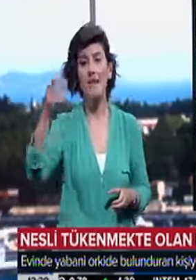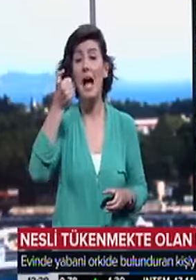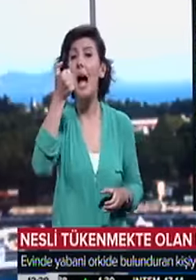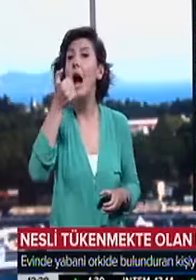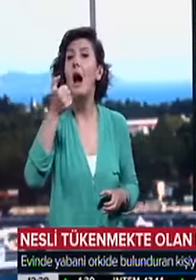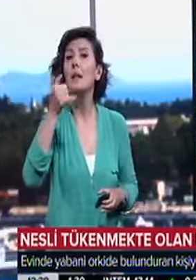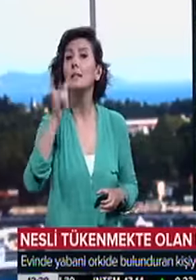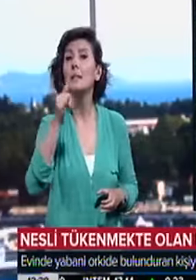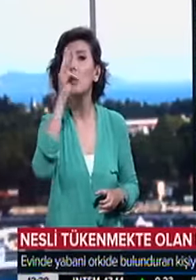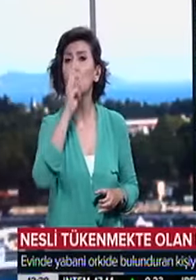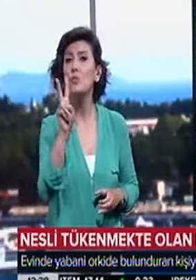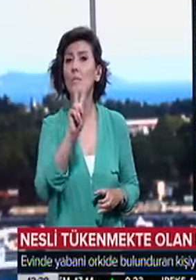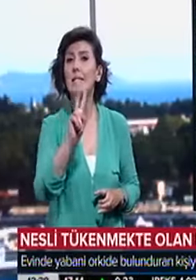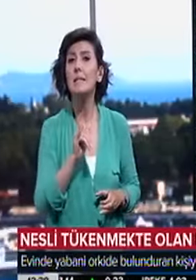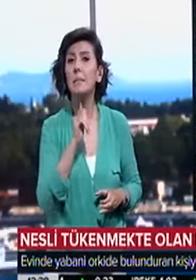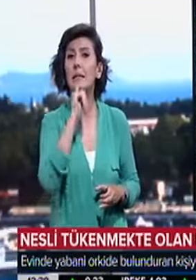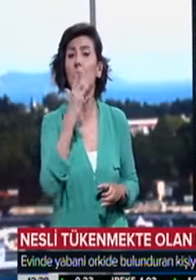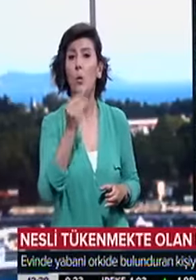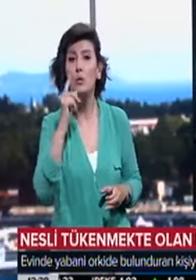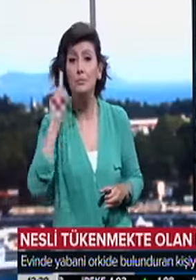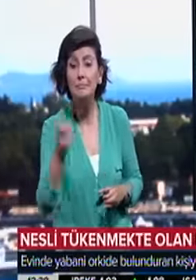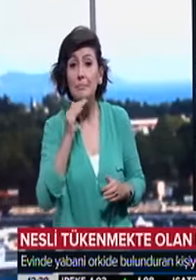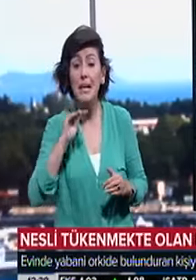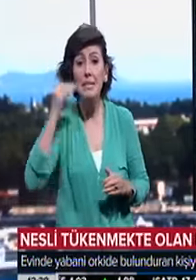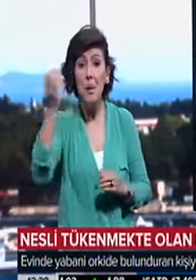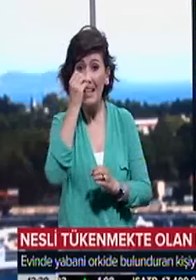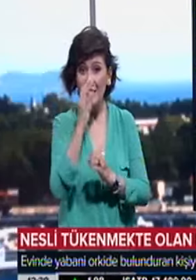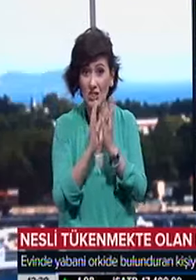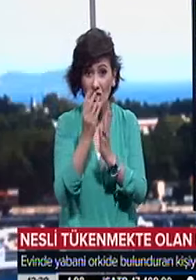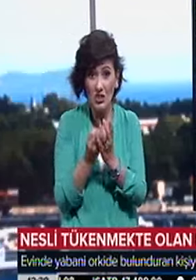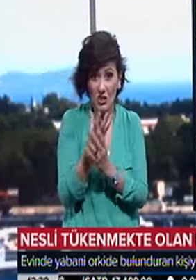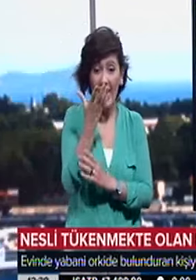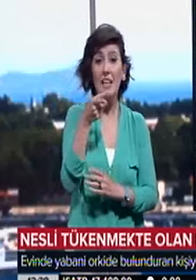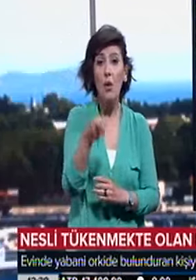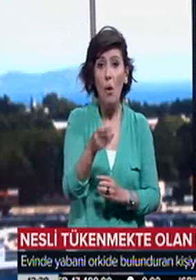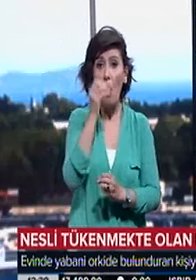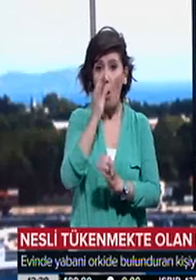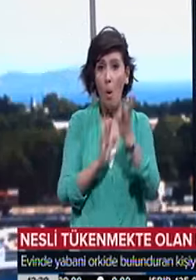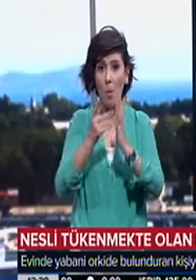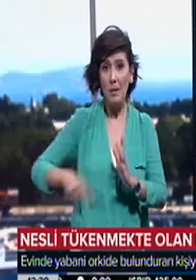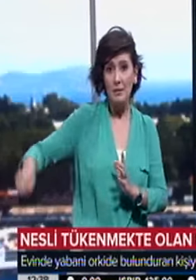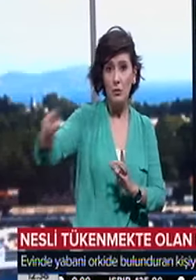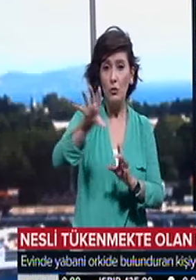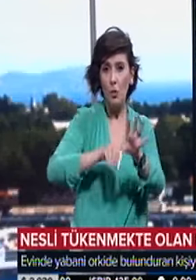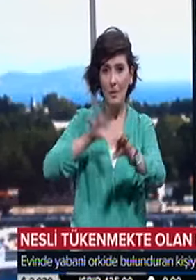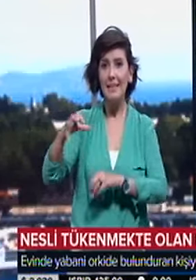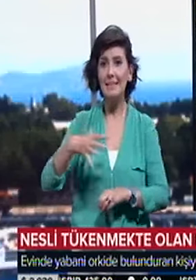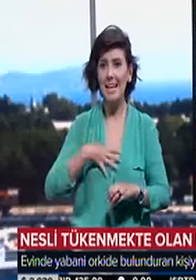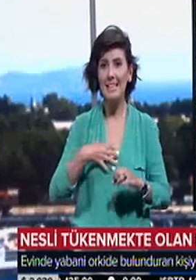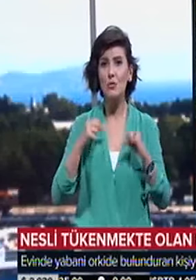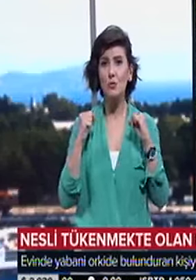haber verildi. 6 kilo 320 gram olduğu belirlenen yabani orkideyi ormanlık alandan topladığını